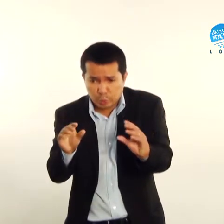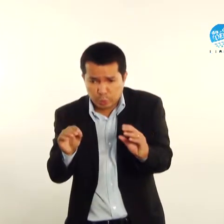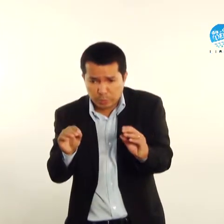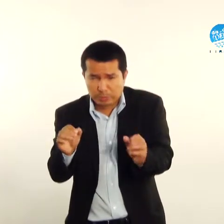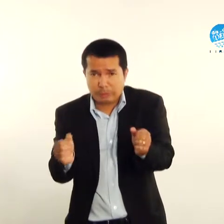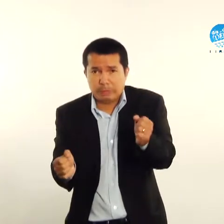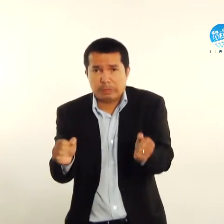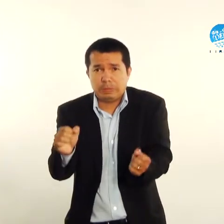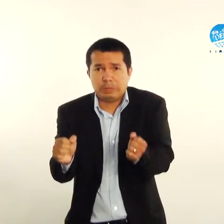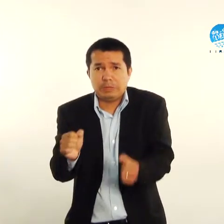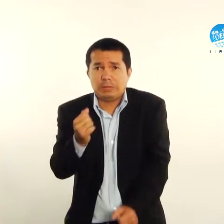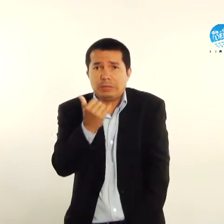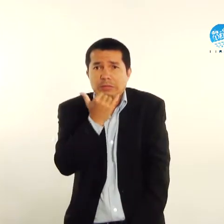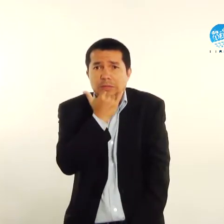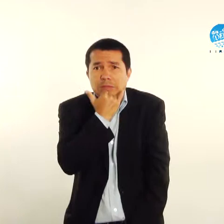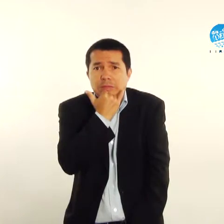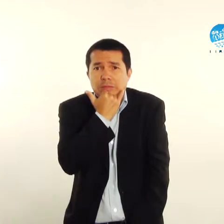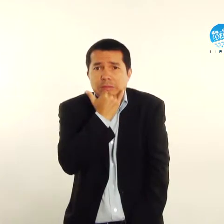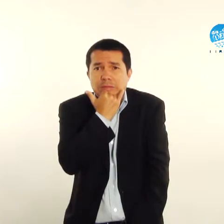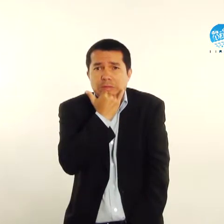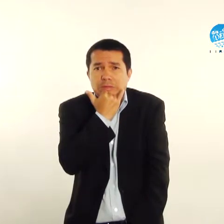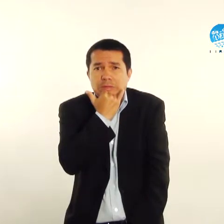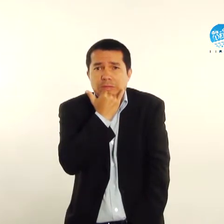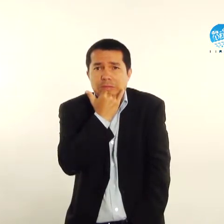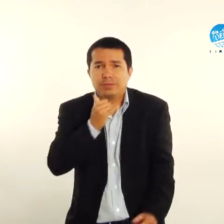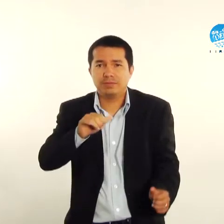Gente, o que Jesus está dizendo para a gente é que